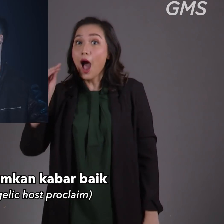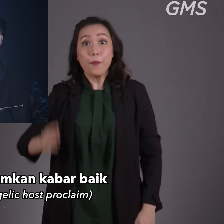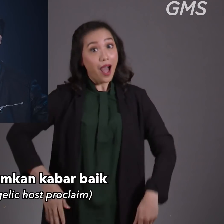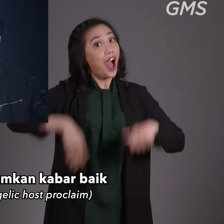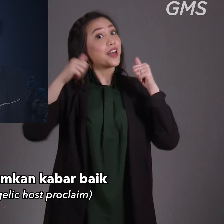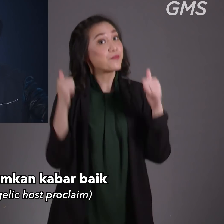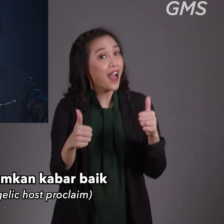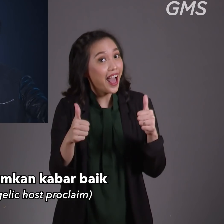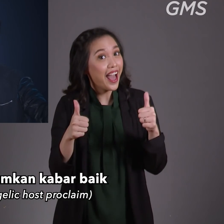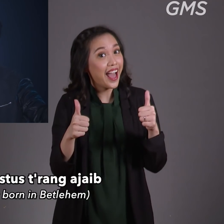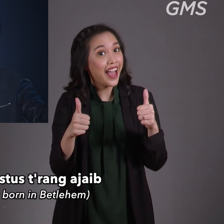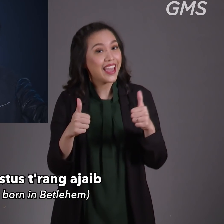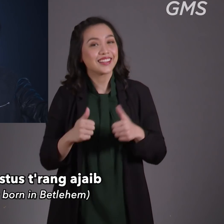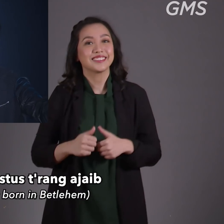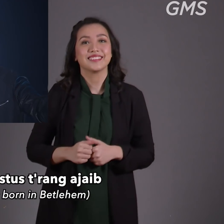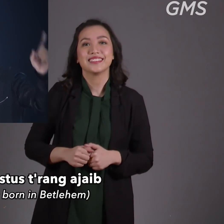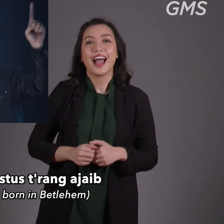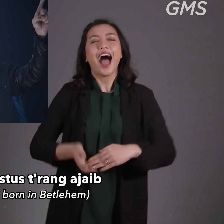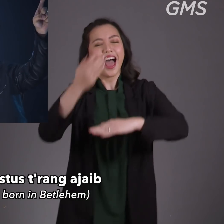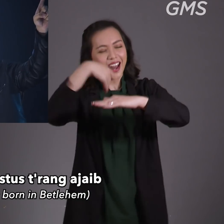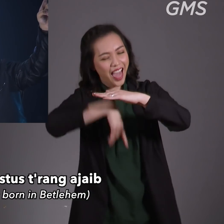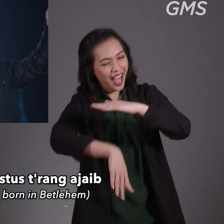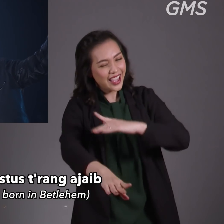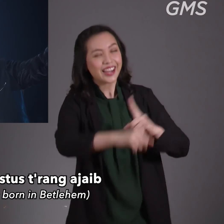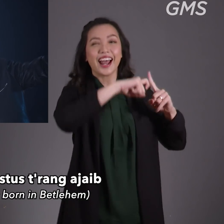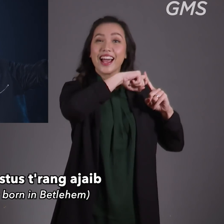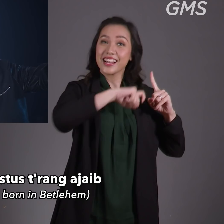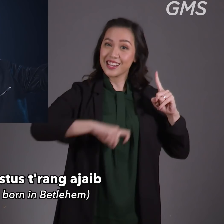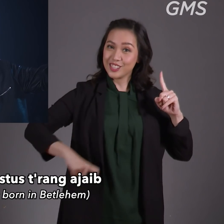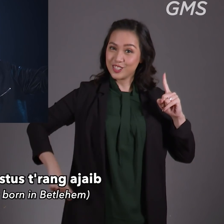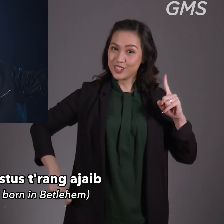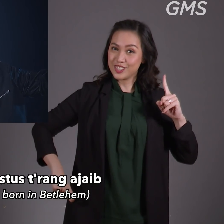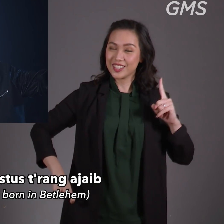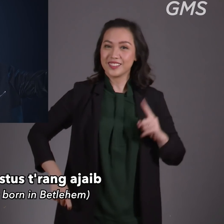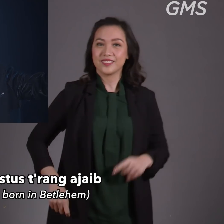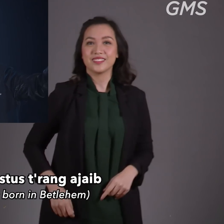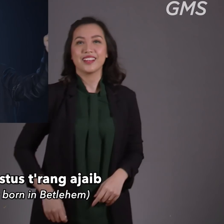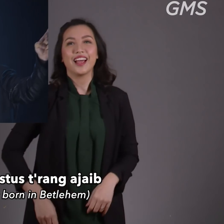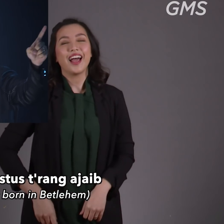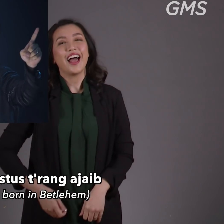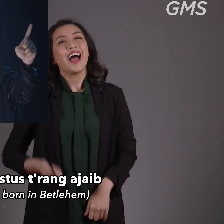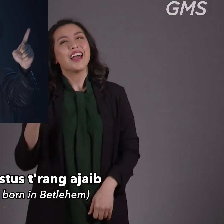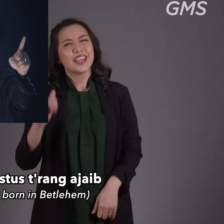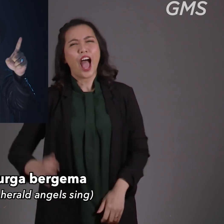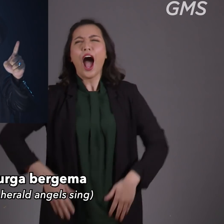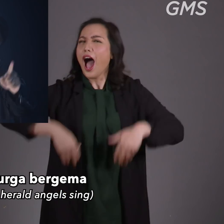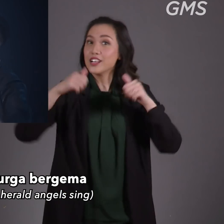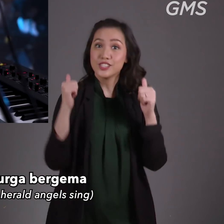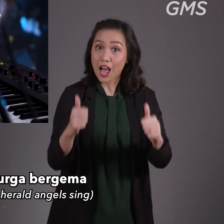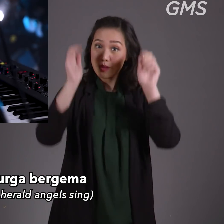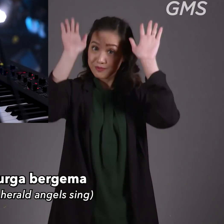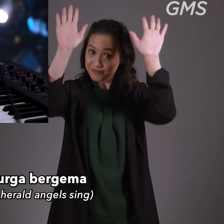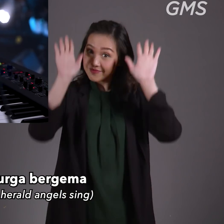bermaklumkan kabar baik, lahir Kristus Sang